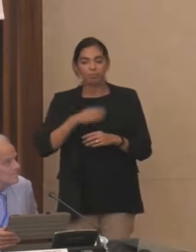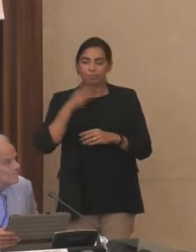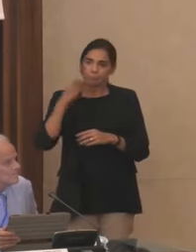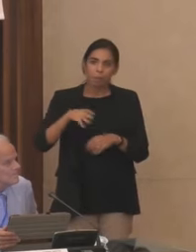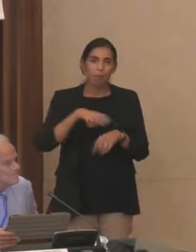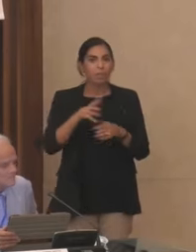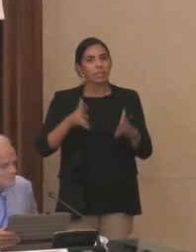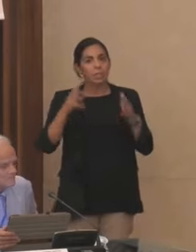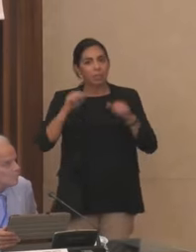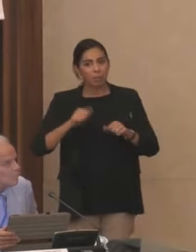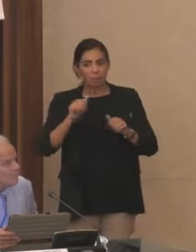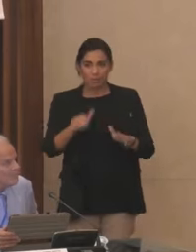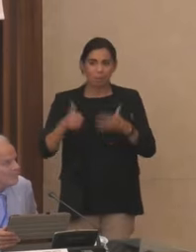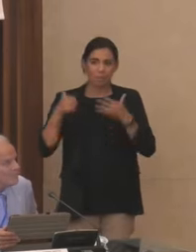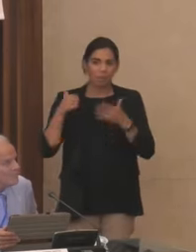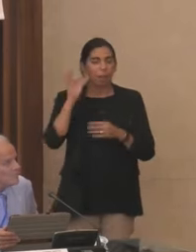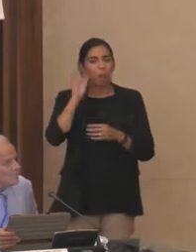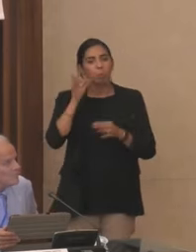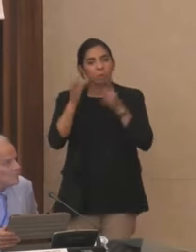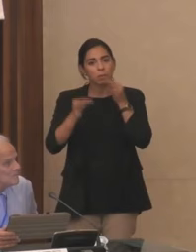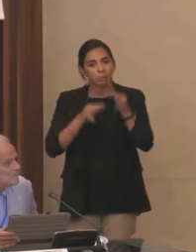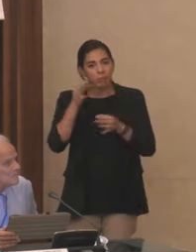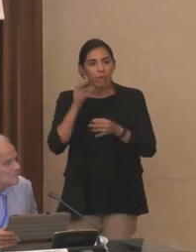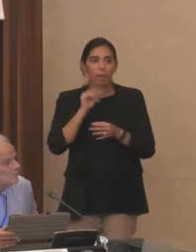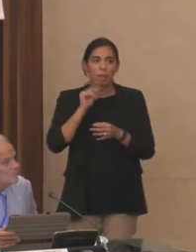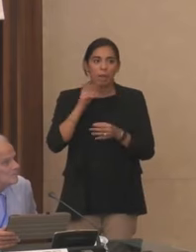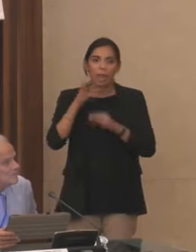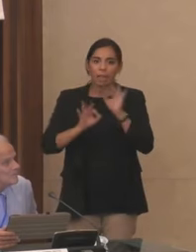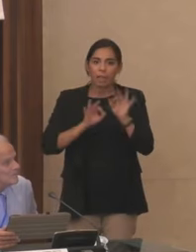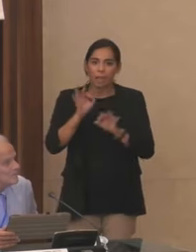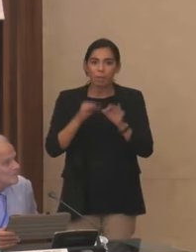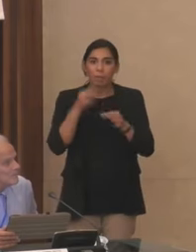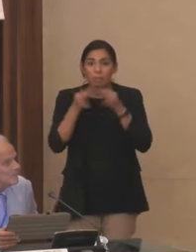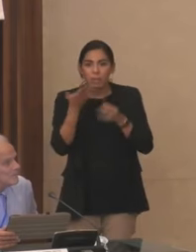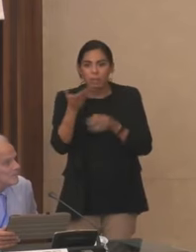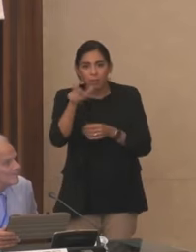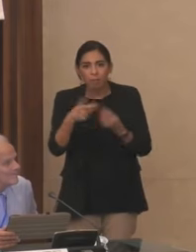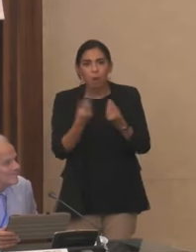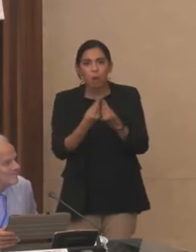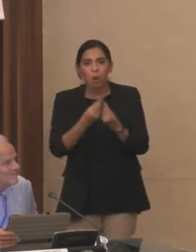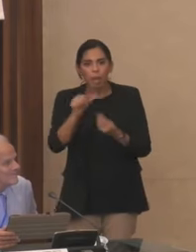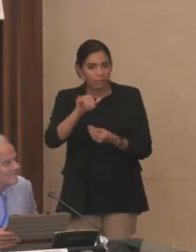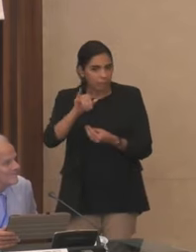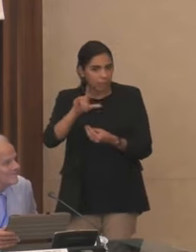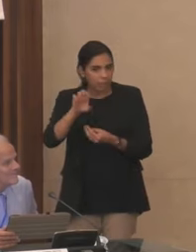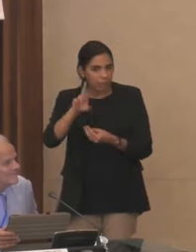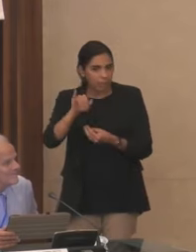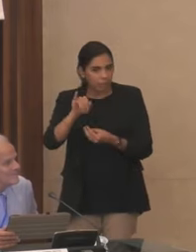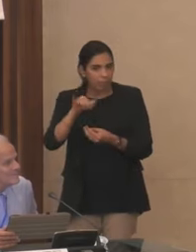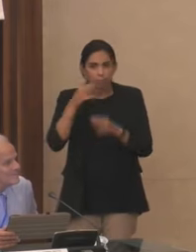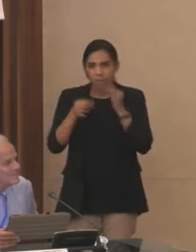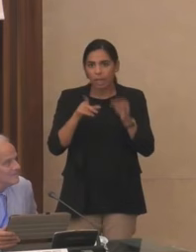per parlare delle terapie, per spiegare a un collega, Sileri, che le terapie esistono. E